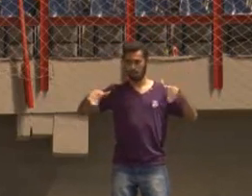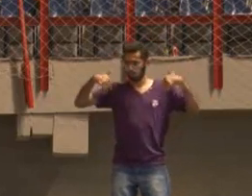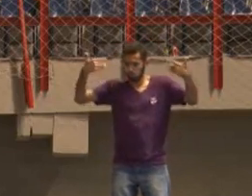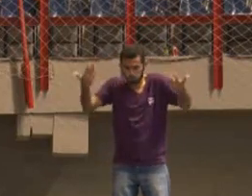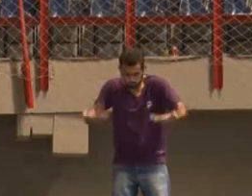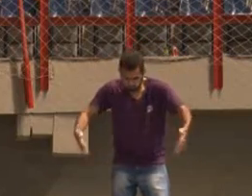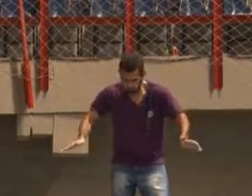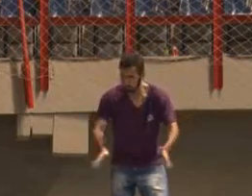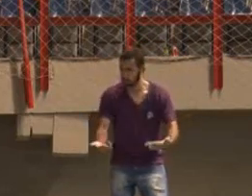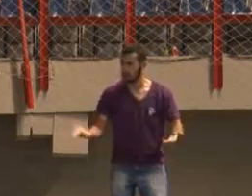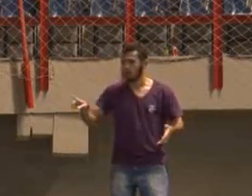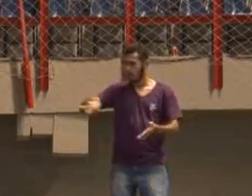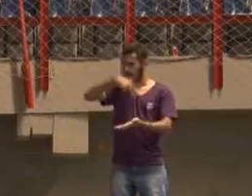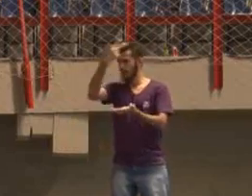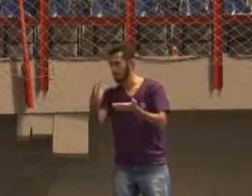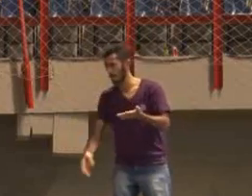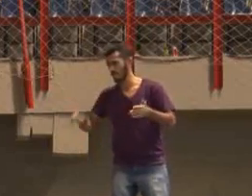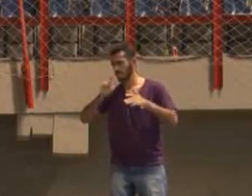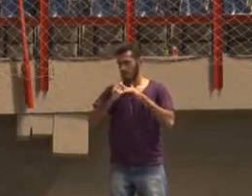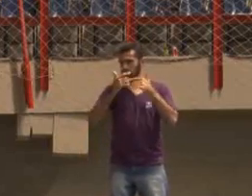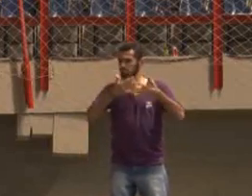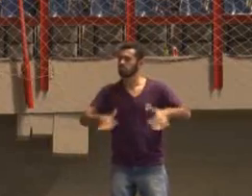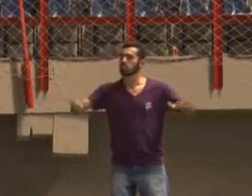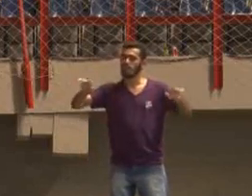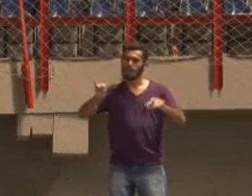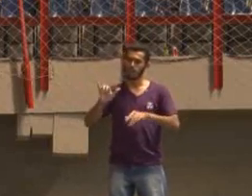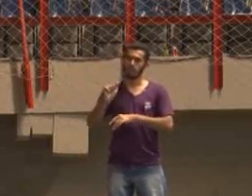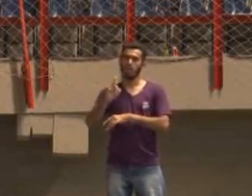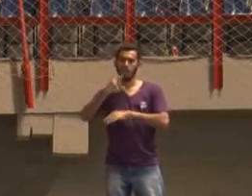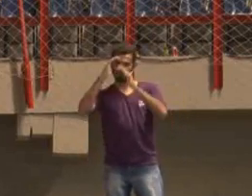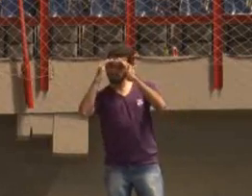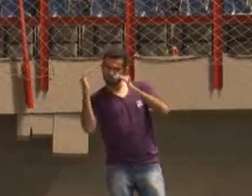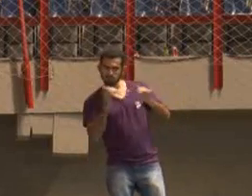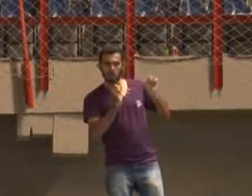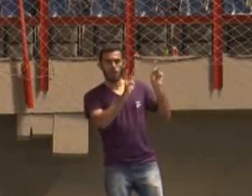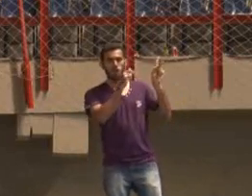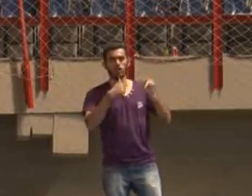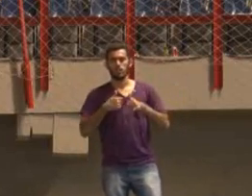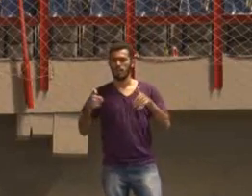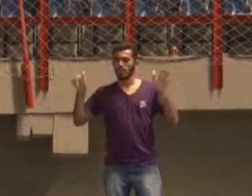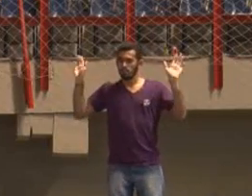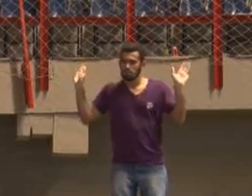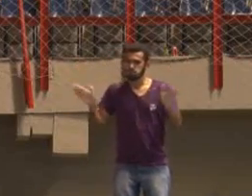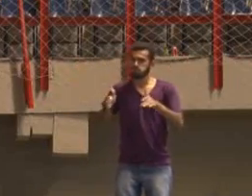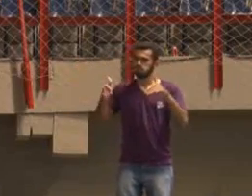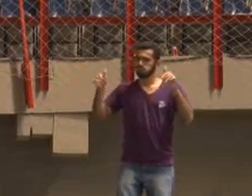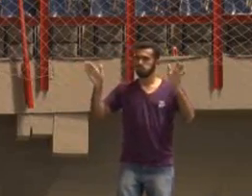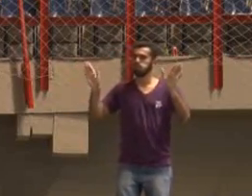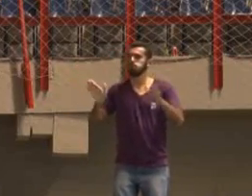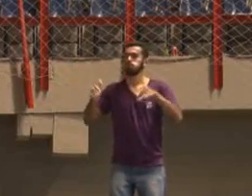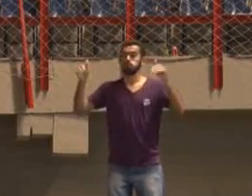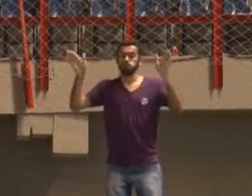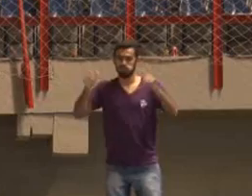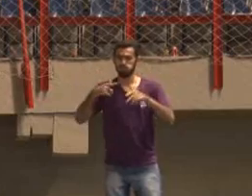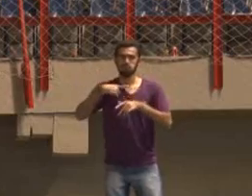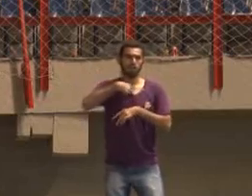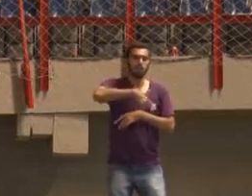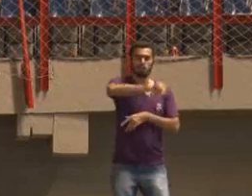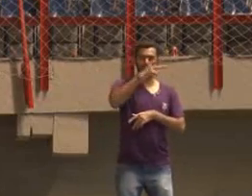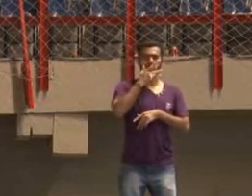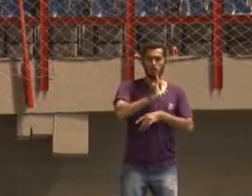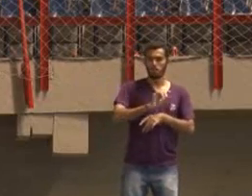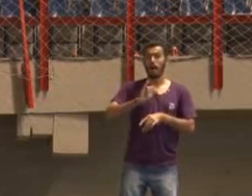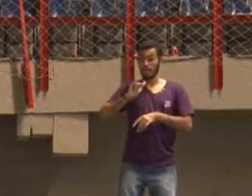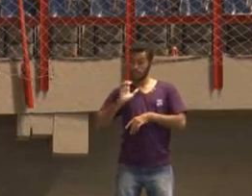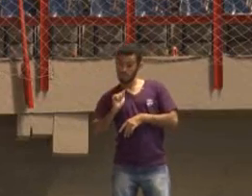Aí o Ícaro, beleza. Dédalo bateu as asas e saiu voando, como um pássaro. Ícaro, imitando seu pai, começou a bater as